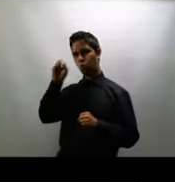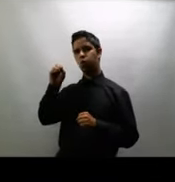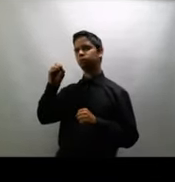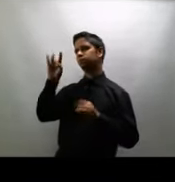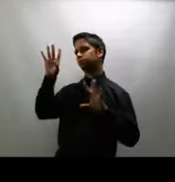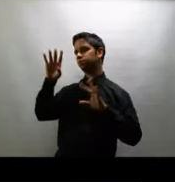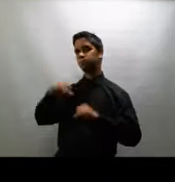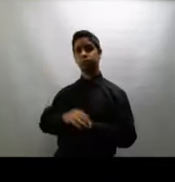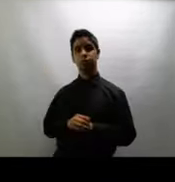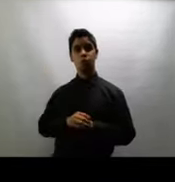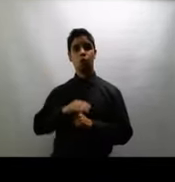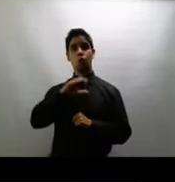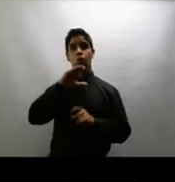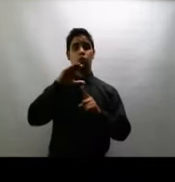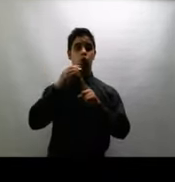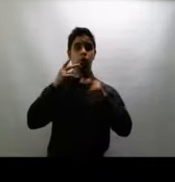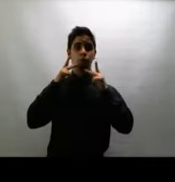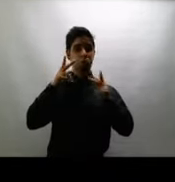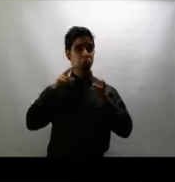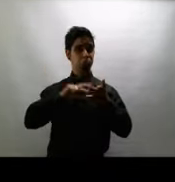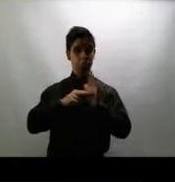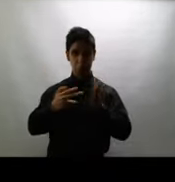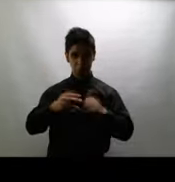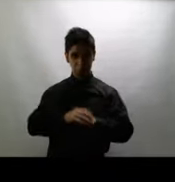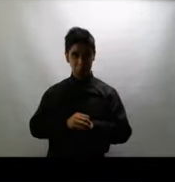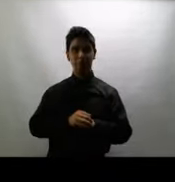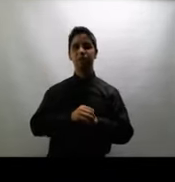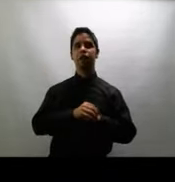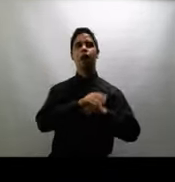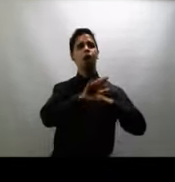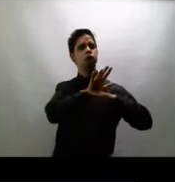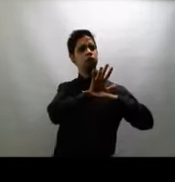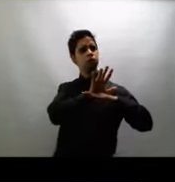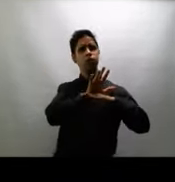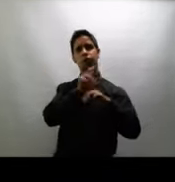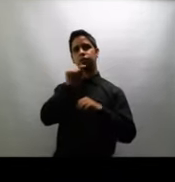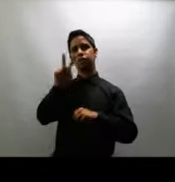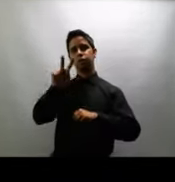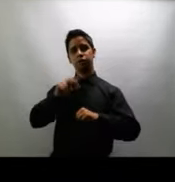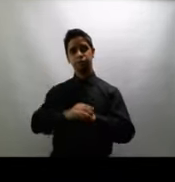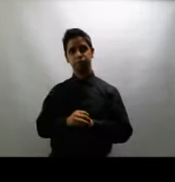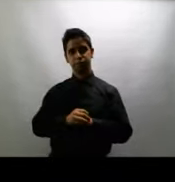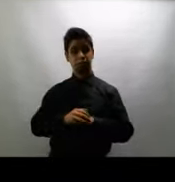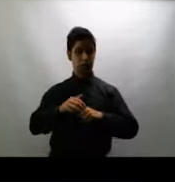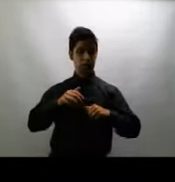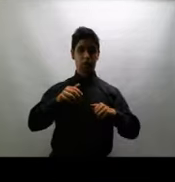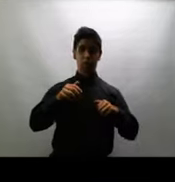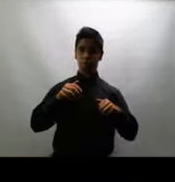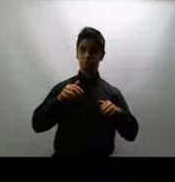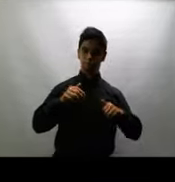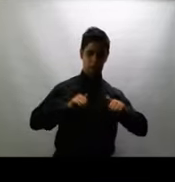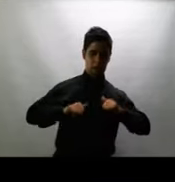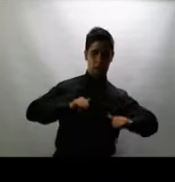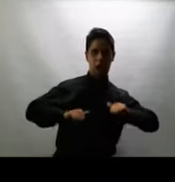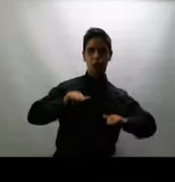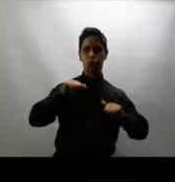Cultura popular es cine y televisión, teatro y literatura,